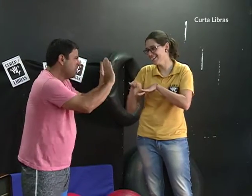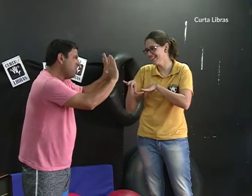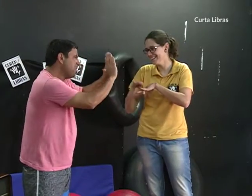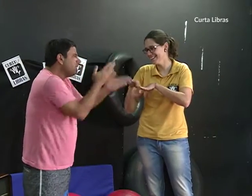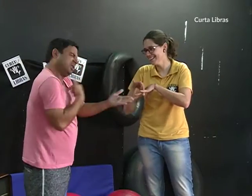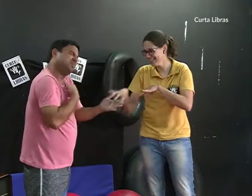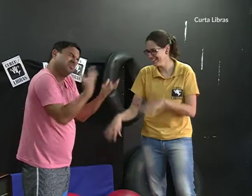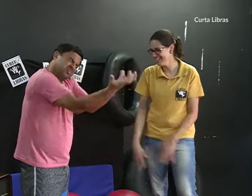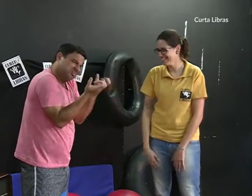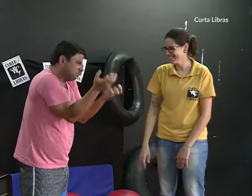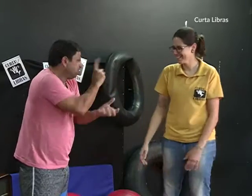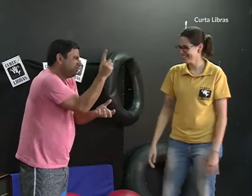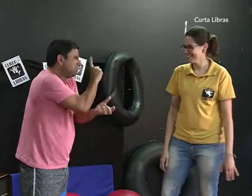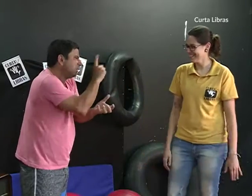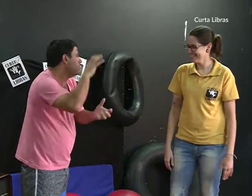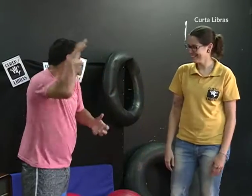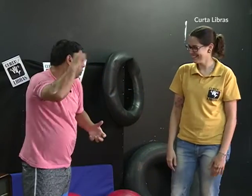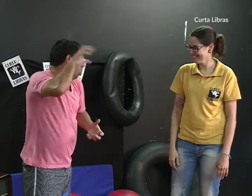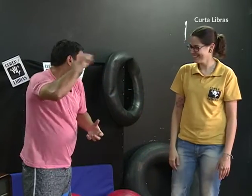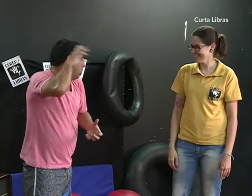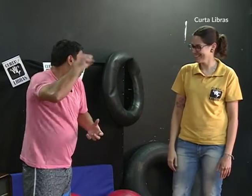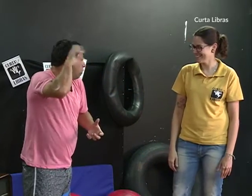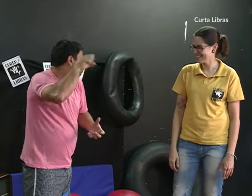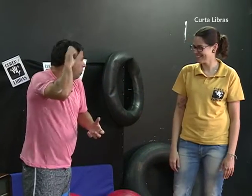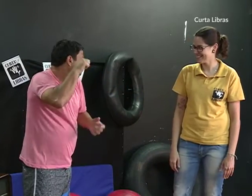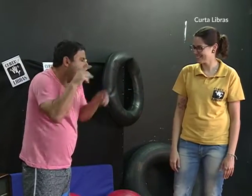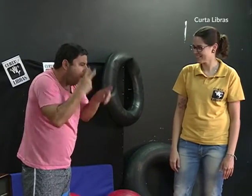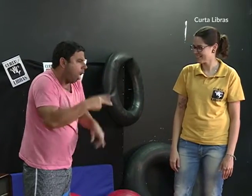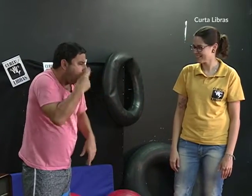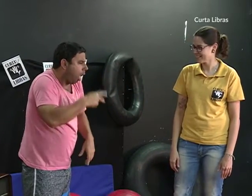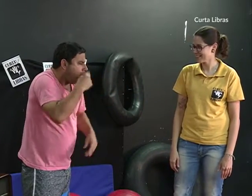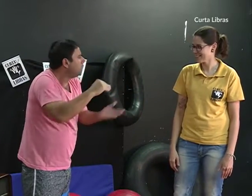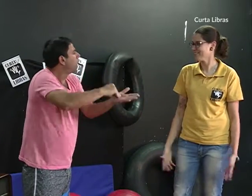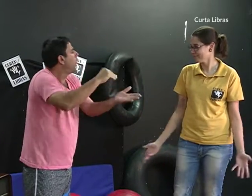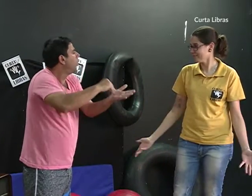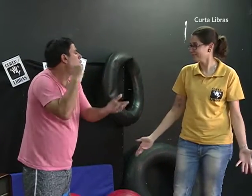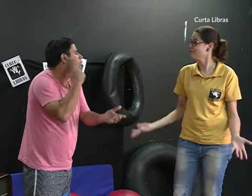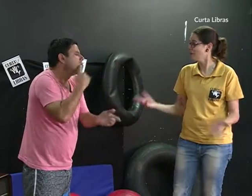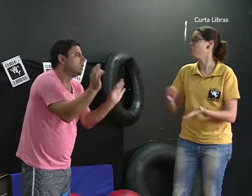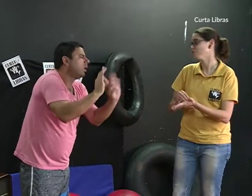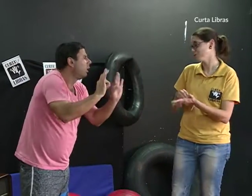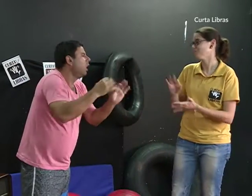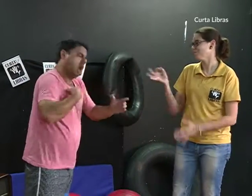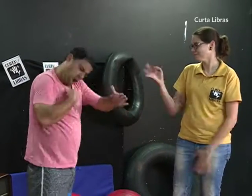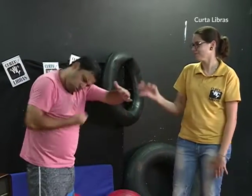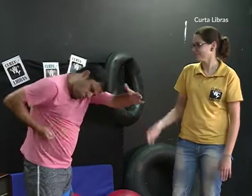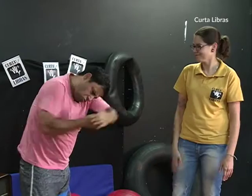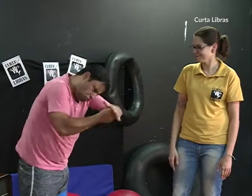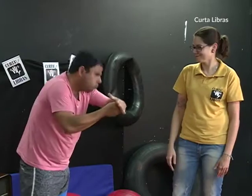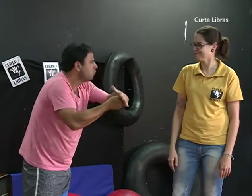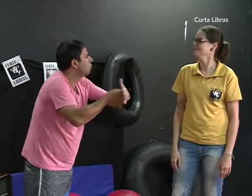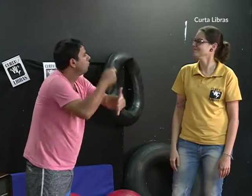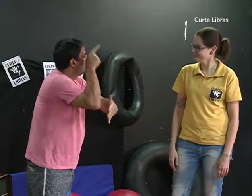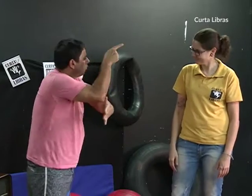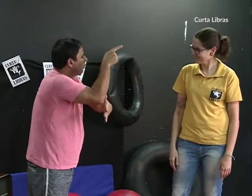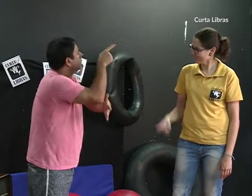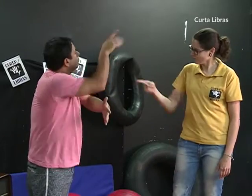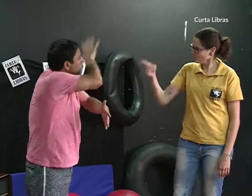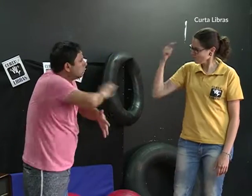Ai, eu sou casada. Quero muito. Só ouvintes fazem novela. E os surdos? Por isso, quero